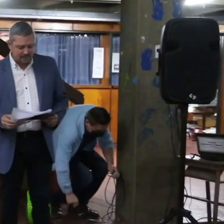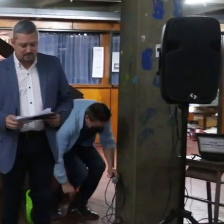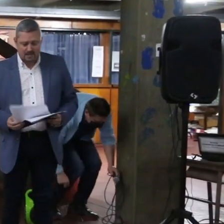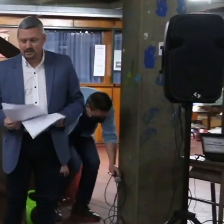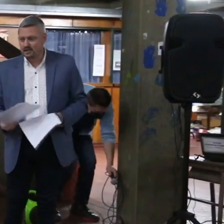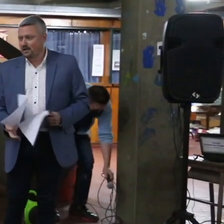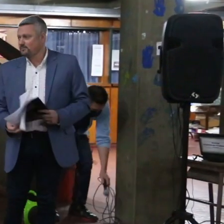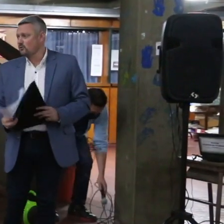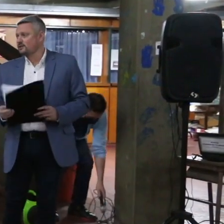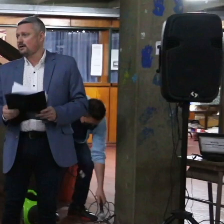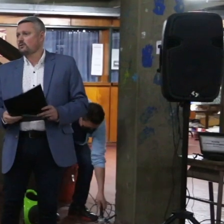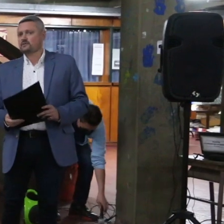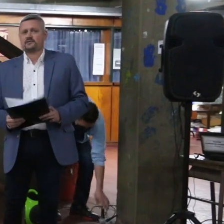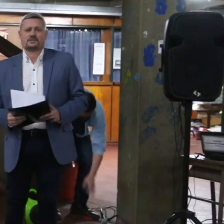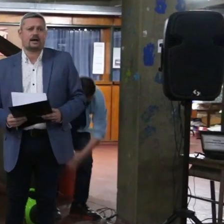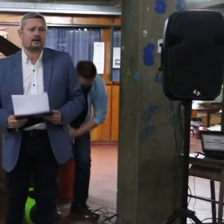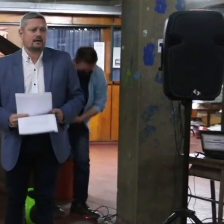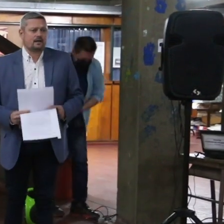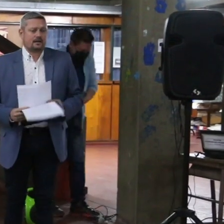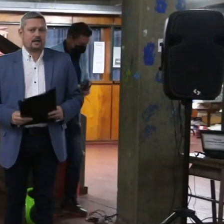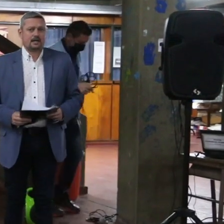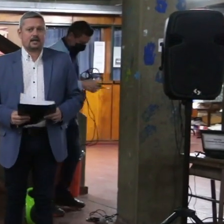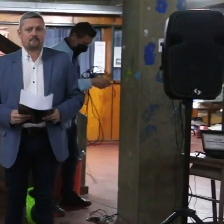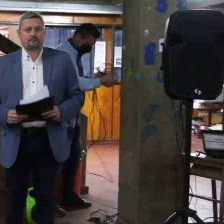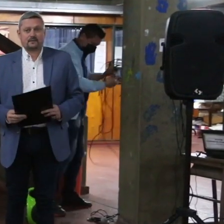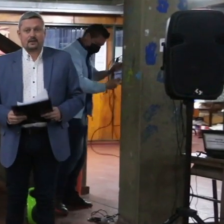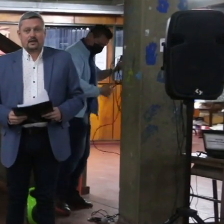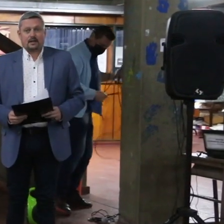de la pandemia, y que de a poco estamos ya